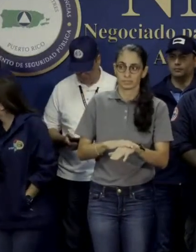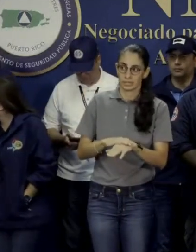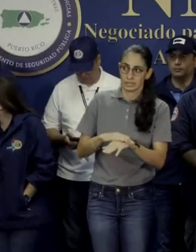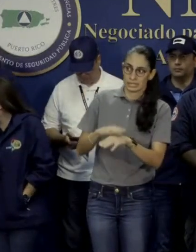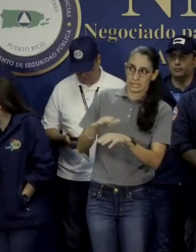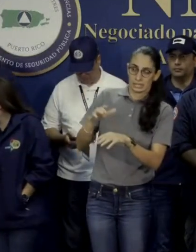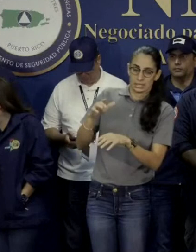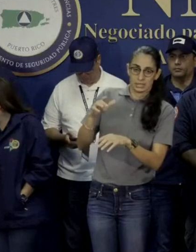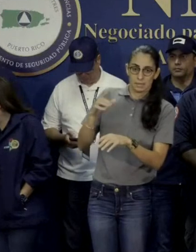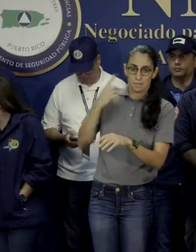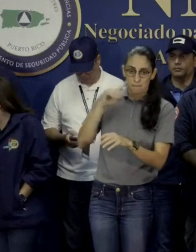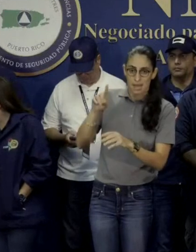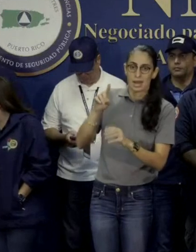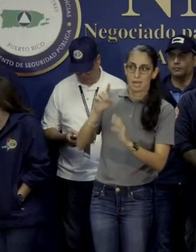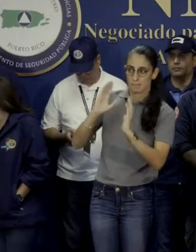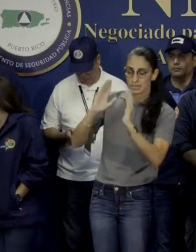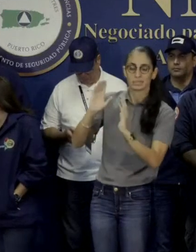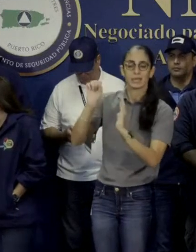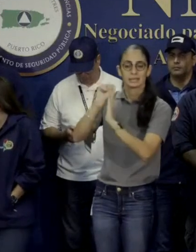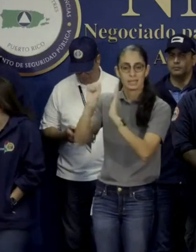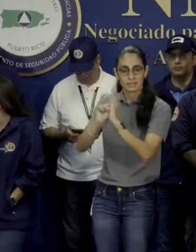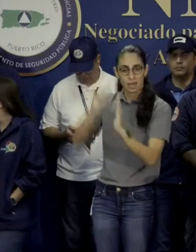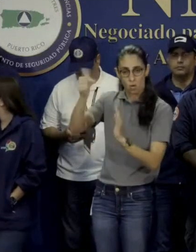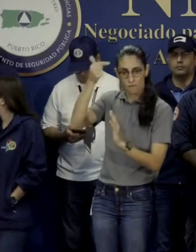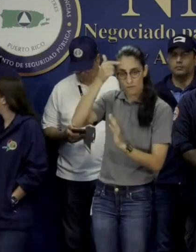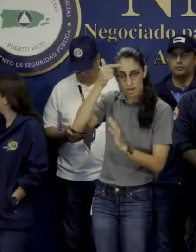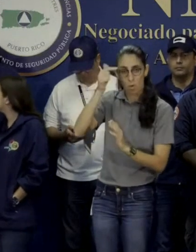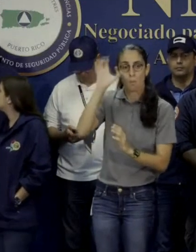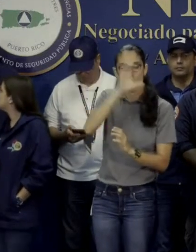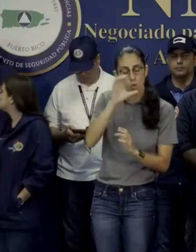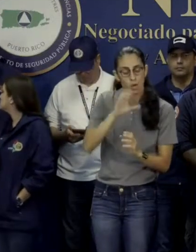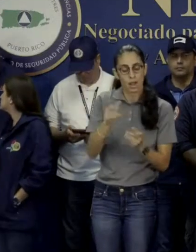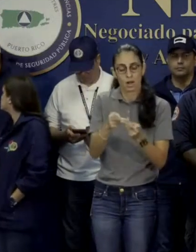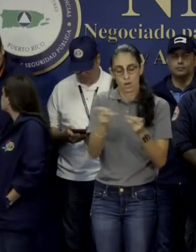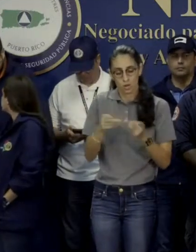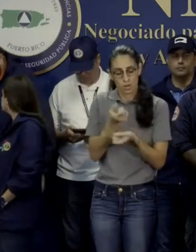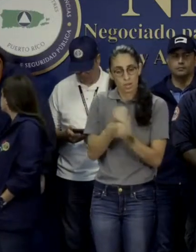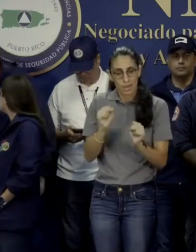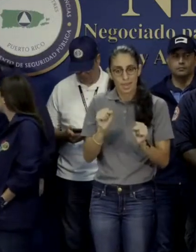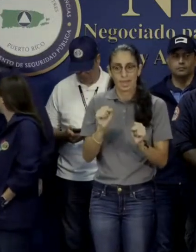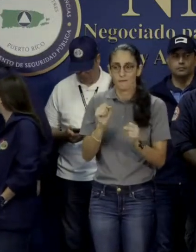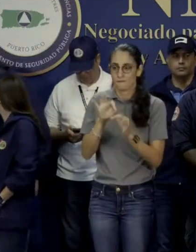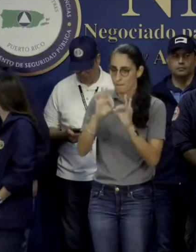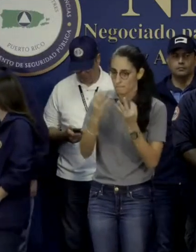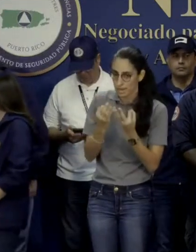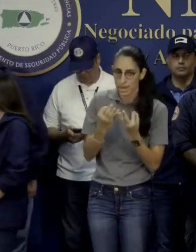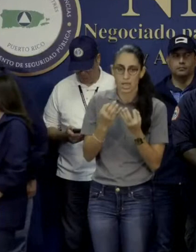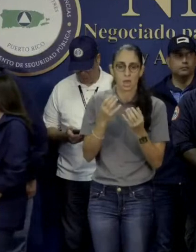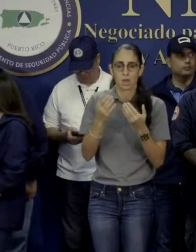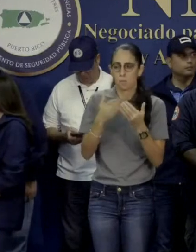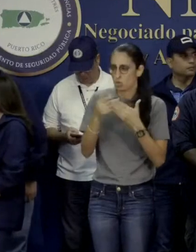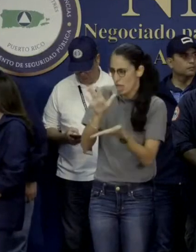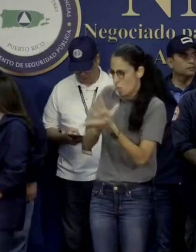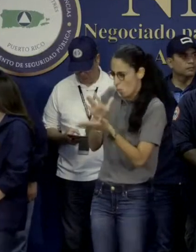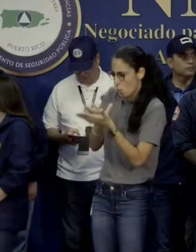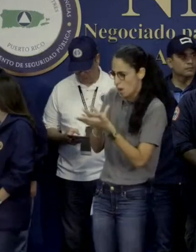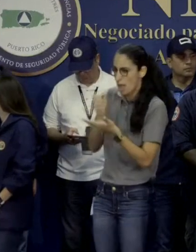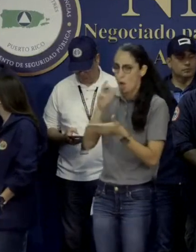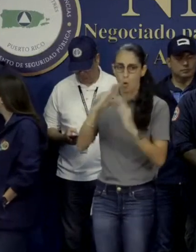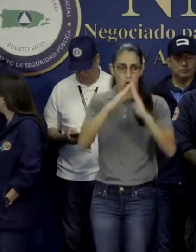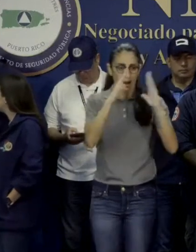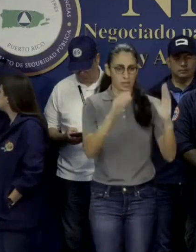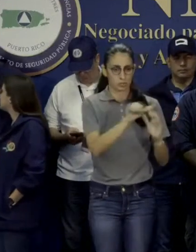gobierno estatal y municipal, y usted vaya a buscar y resguarde a su familia, ya sea en los refugios o en una